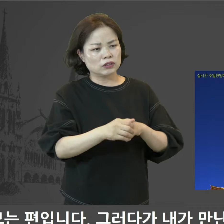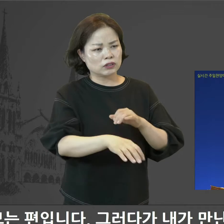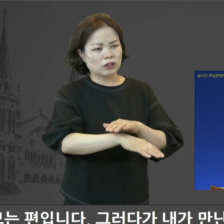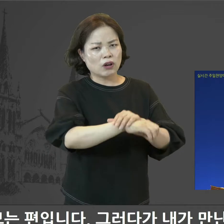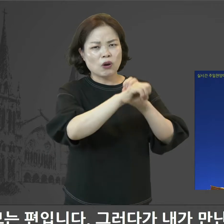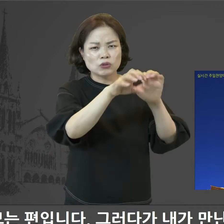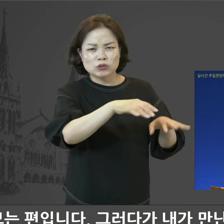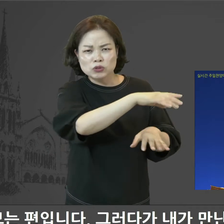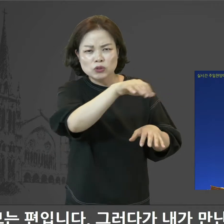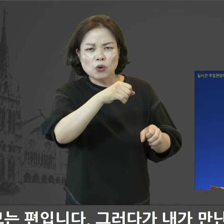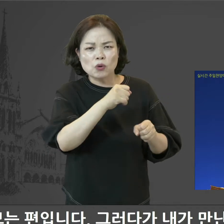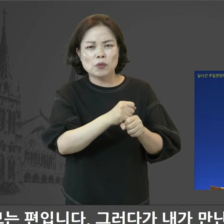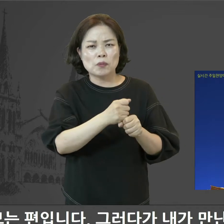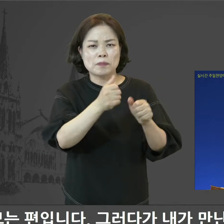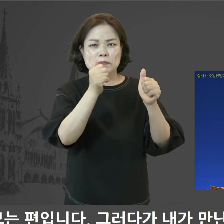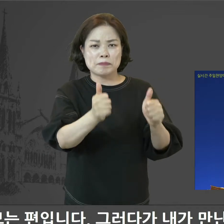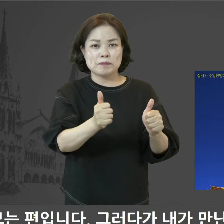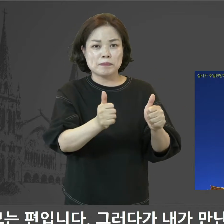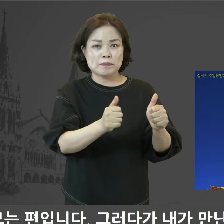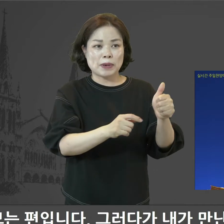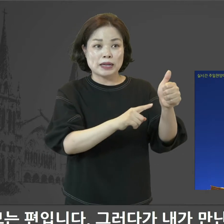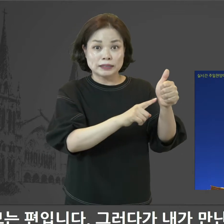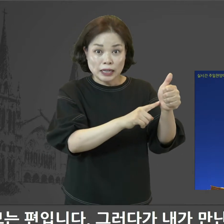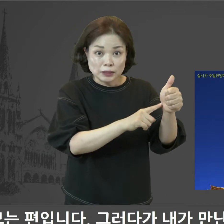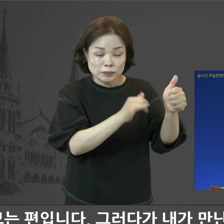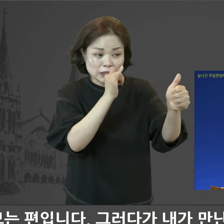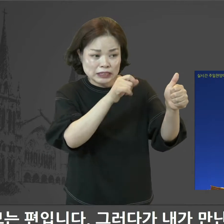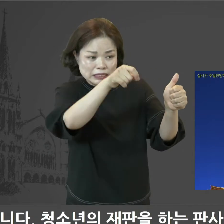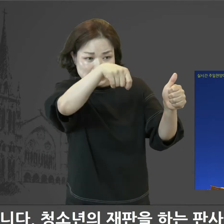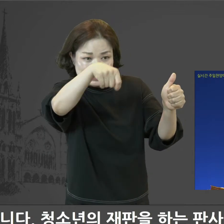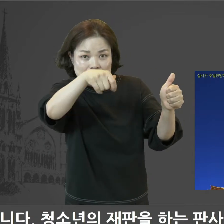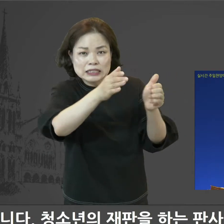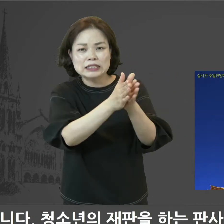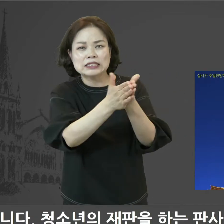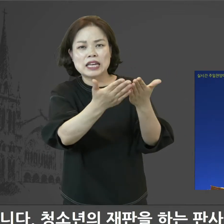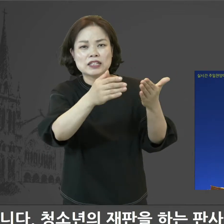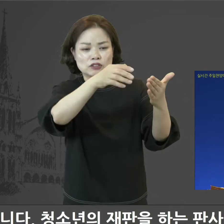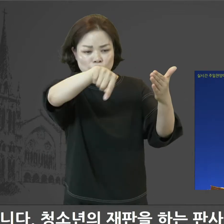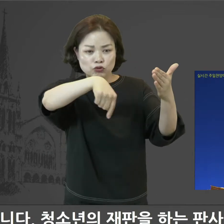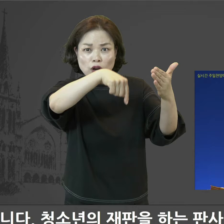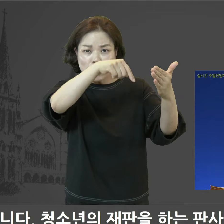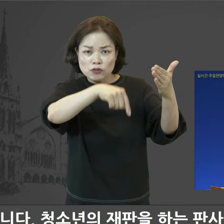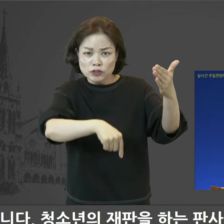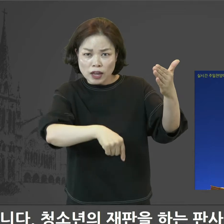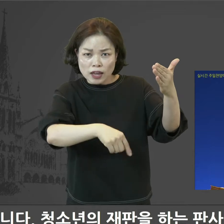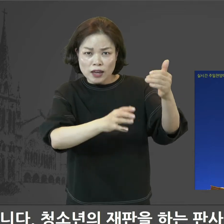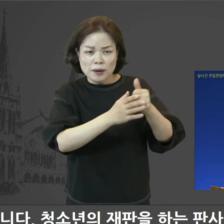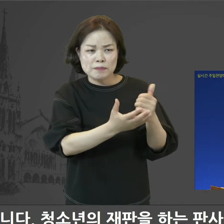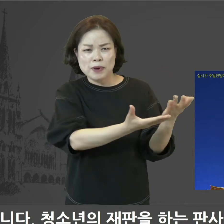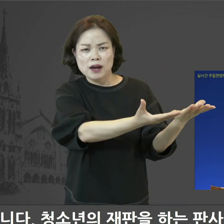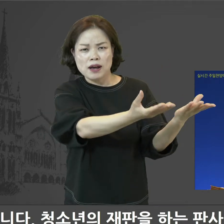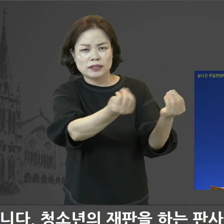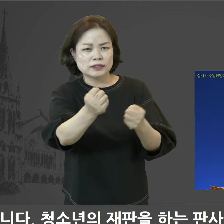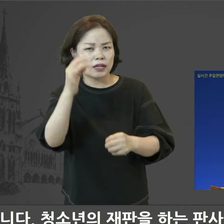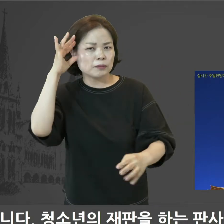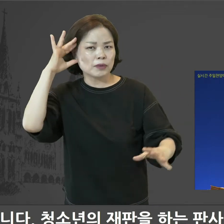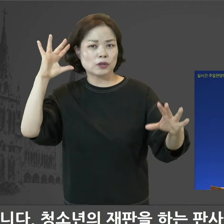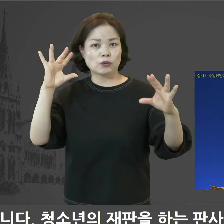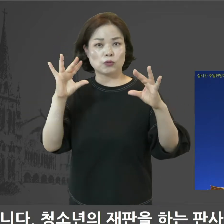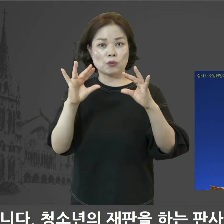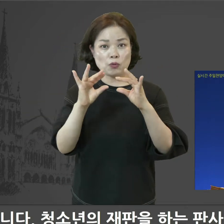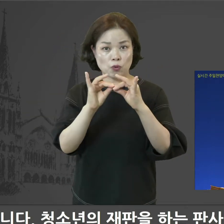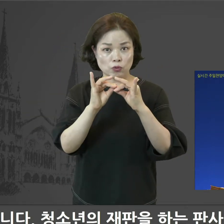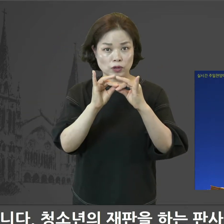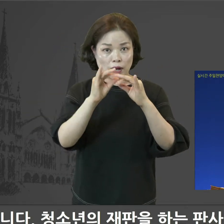판사로 유명한 분이시죠. 그 책에는 이 판사님들이 쓰신 책들 중에서 이 많은 사람들의 공감을 얻은